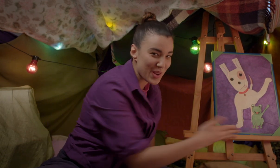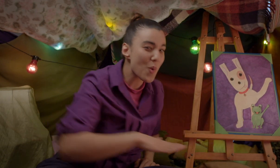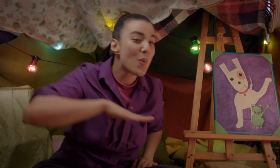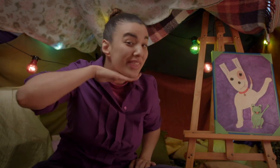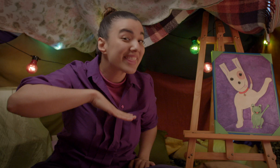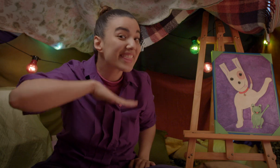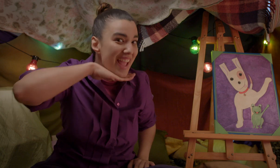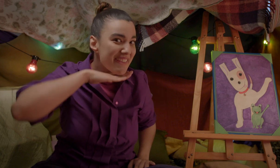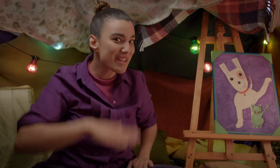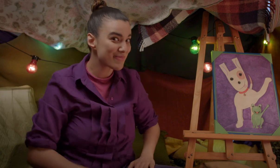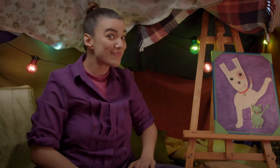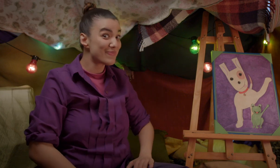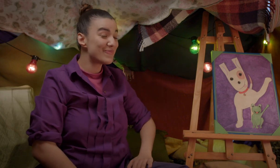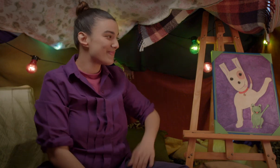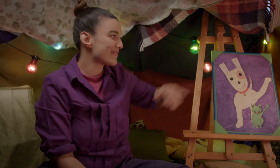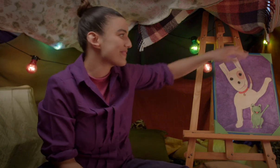och grodan.